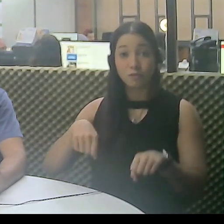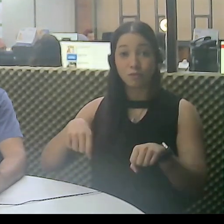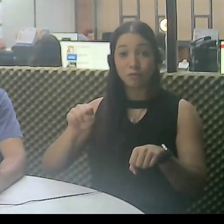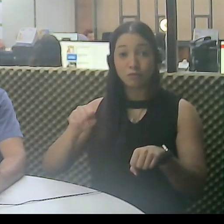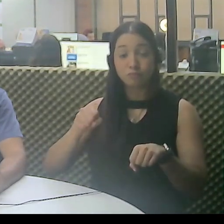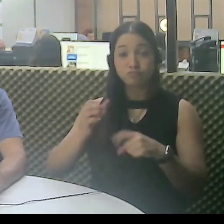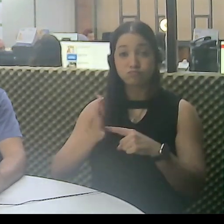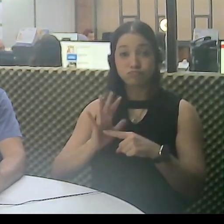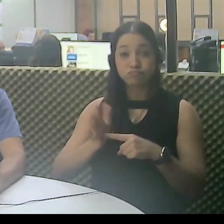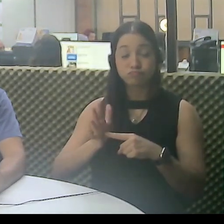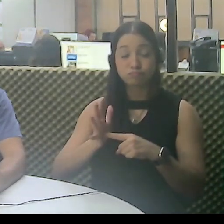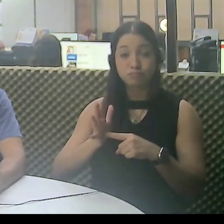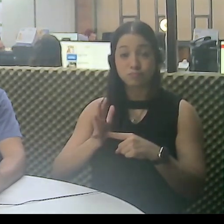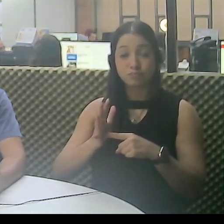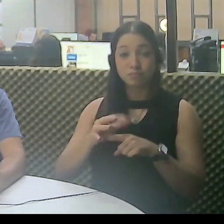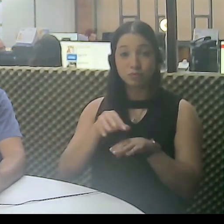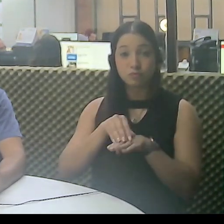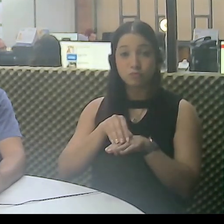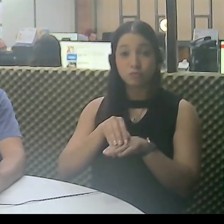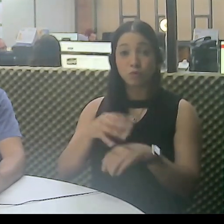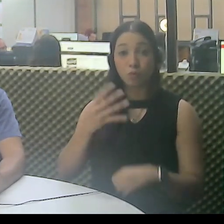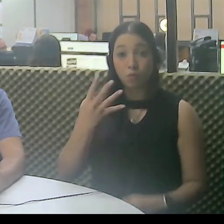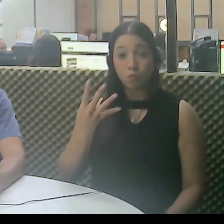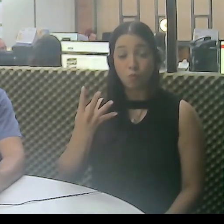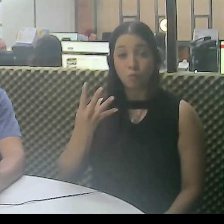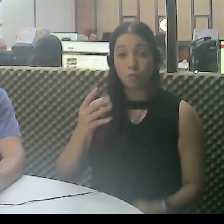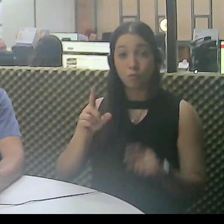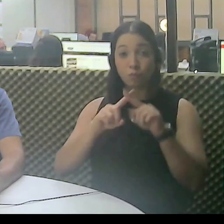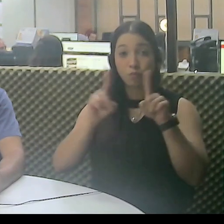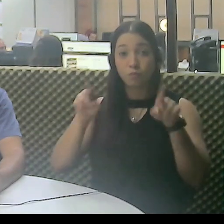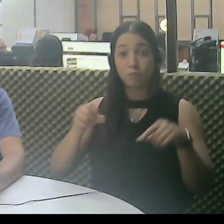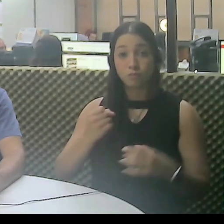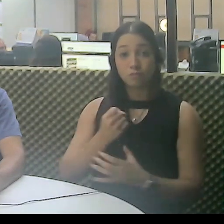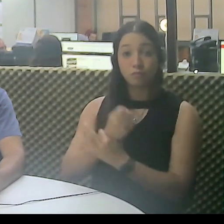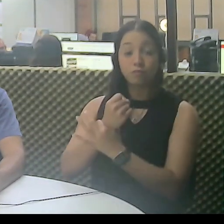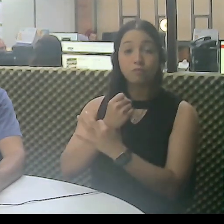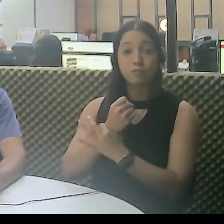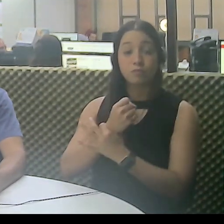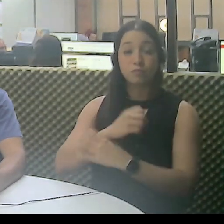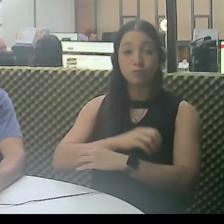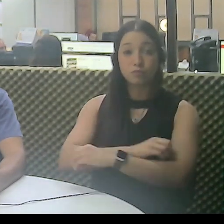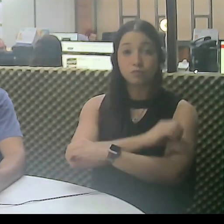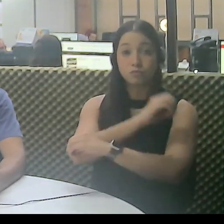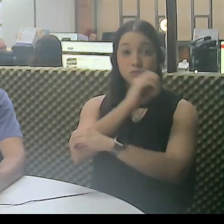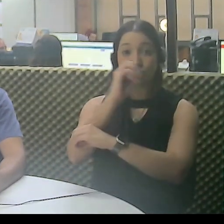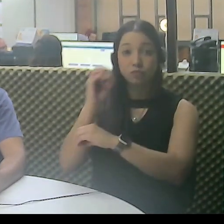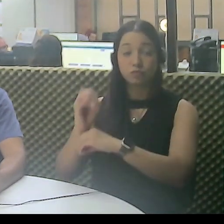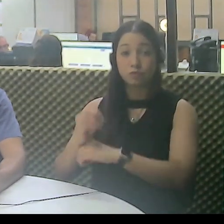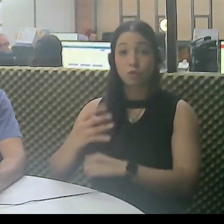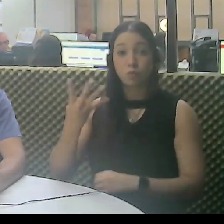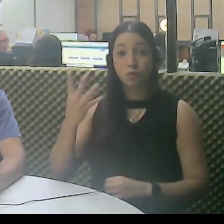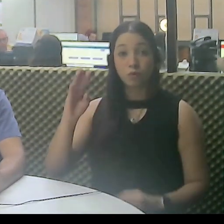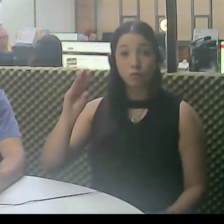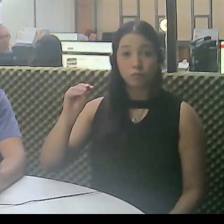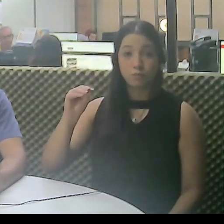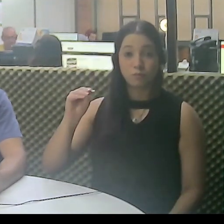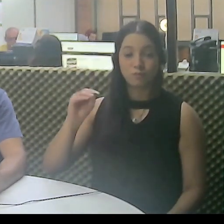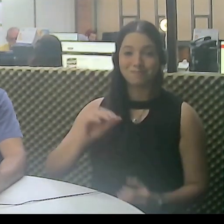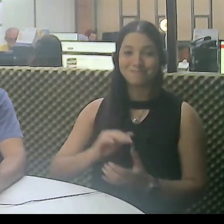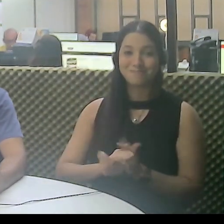elétrica. A frota é utilizada por 4 agentes de segurança patrimonial durante o dia e outros 4 durante a